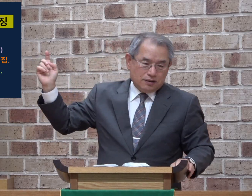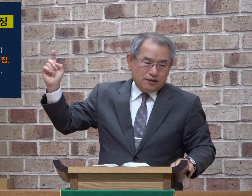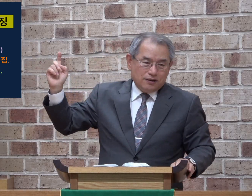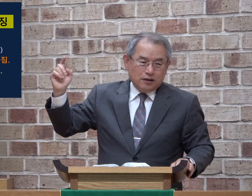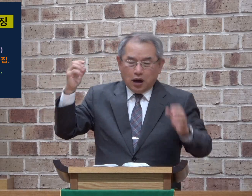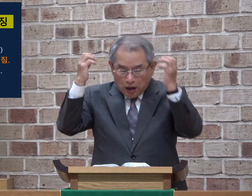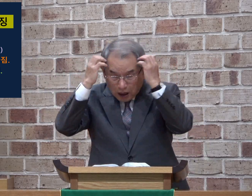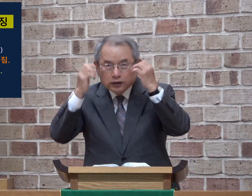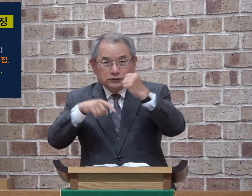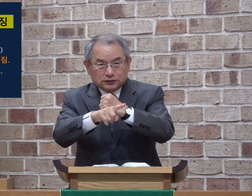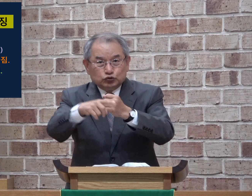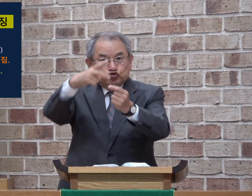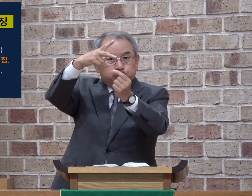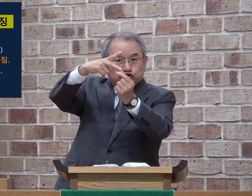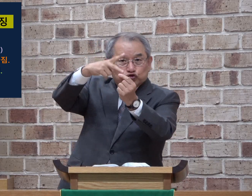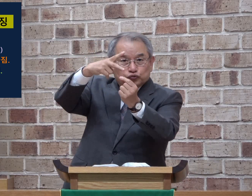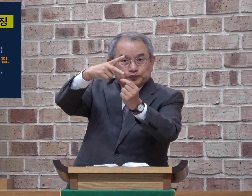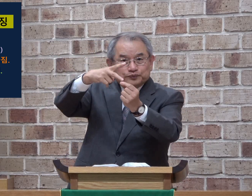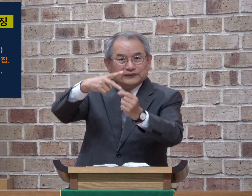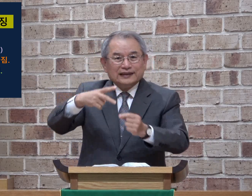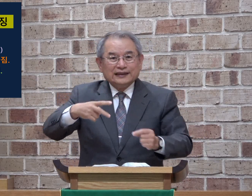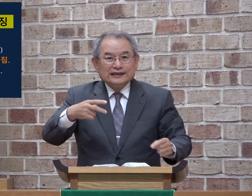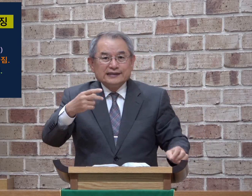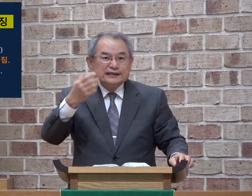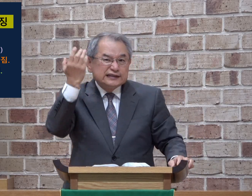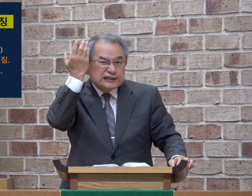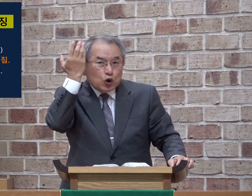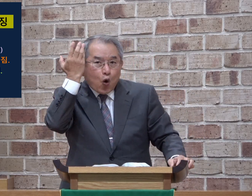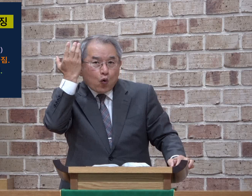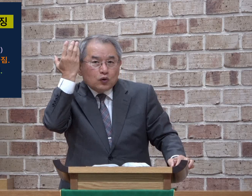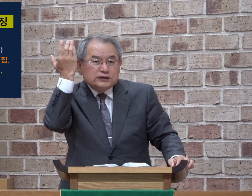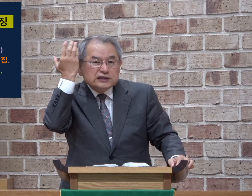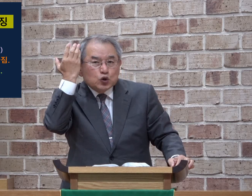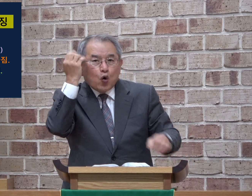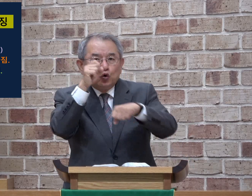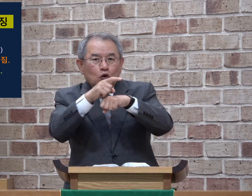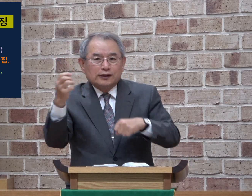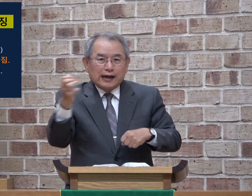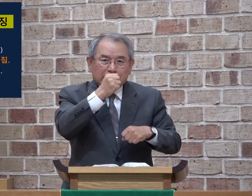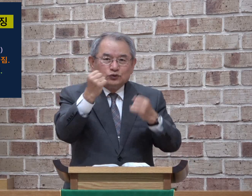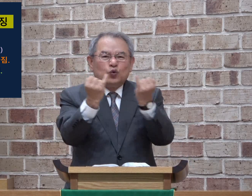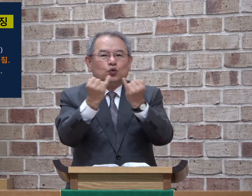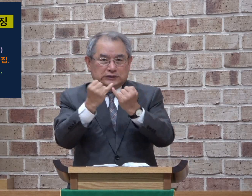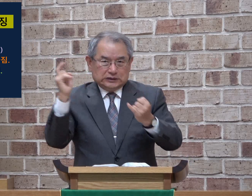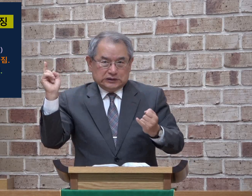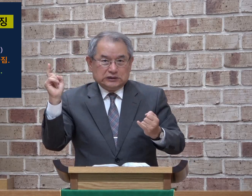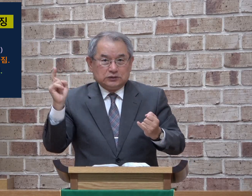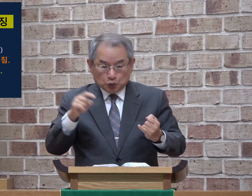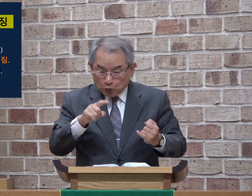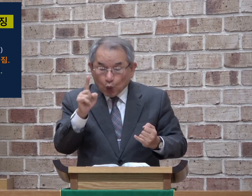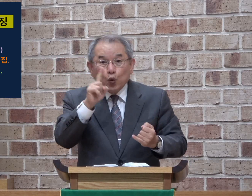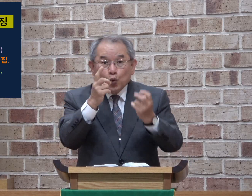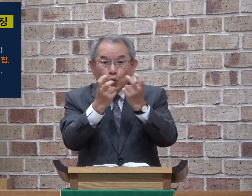무남동녀 어린 외동딸이었습니다. 그리고 수로보니게 여인의 특징은 지성을 가진 여인이었습니다.